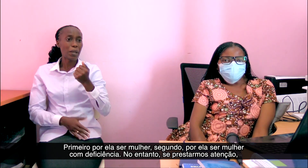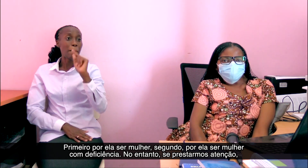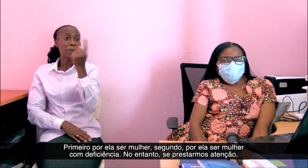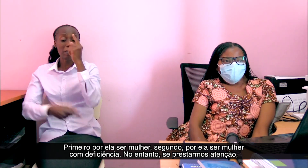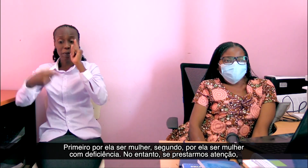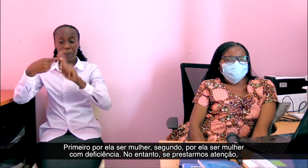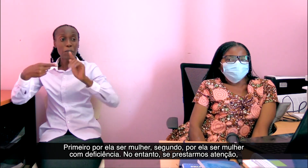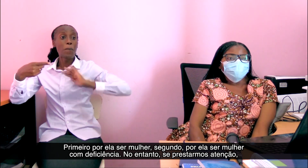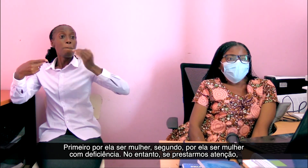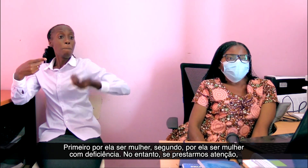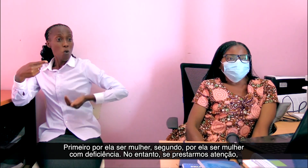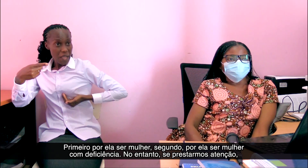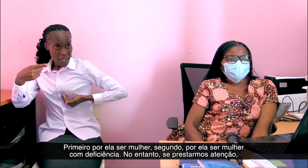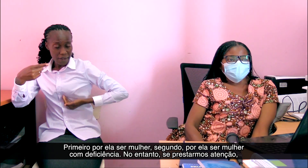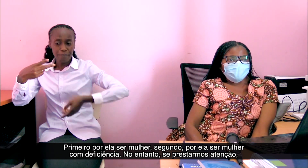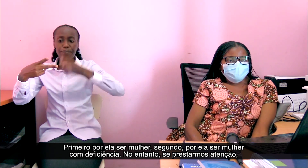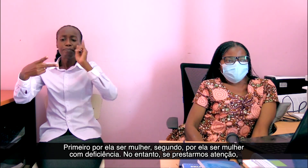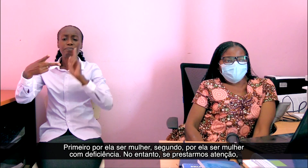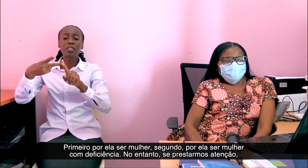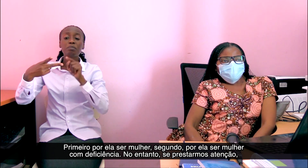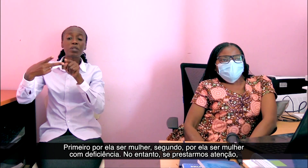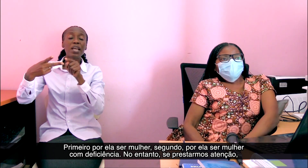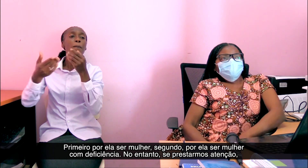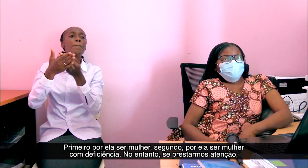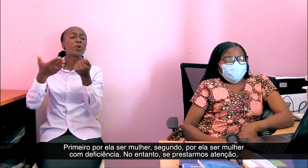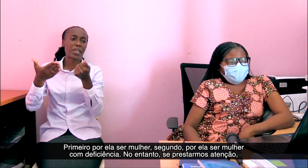segundo, por ela ser mulher com deficiência. No entanto,